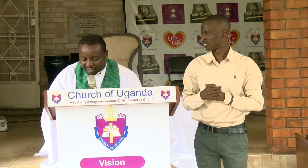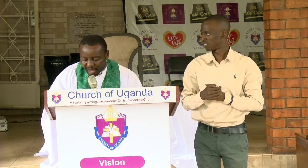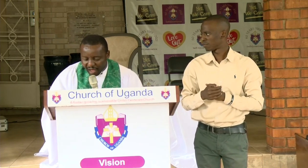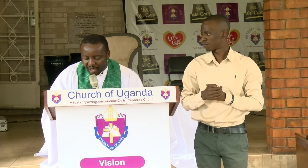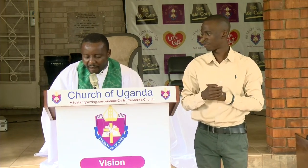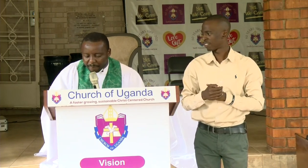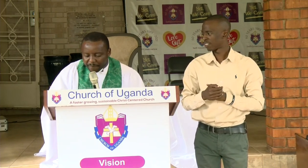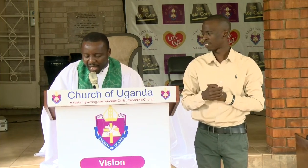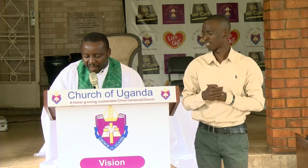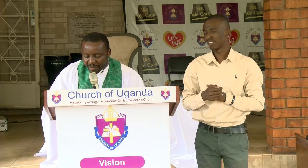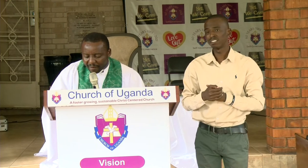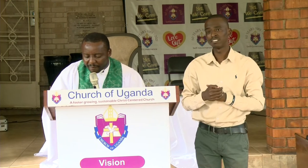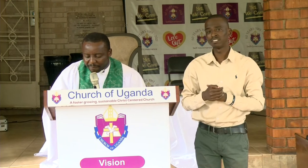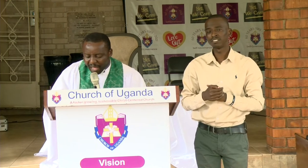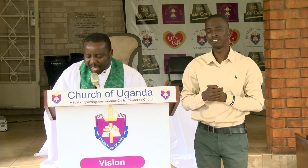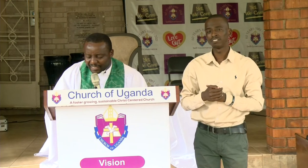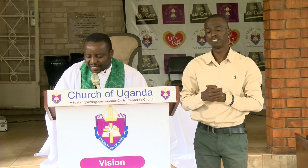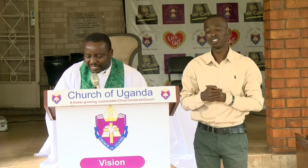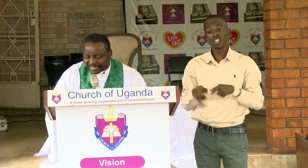n'okutya